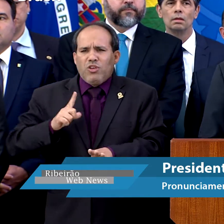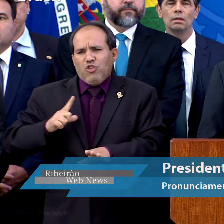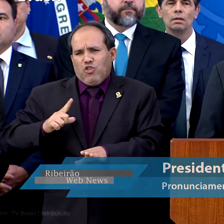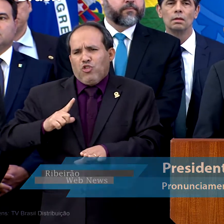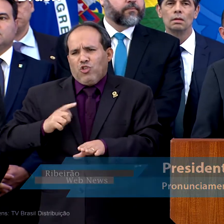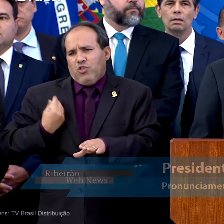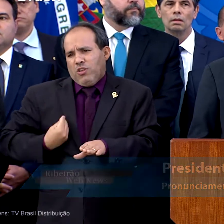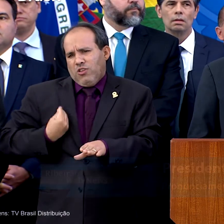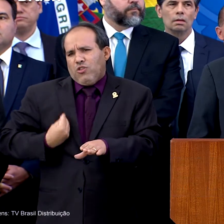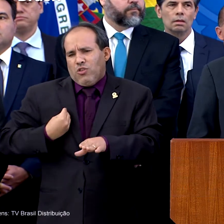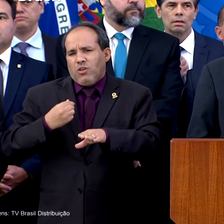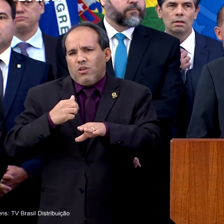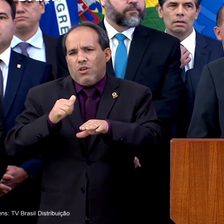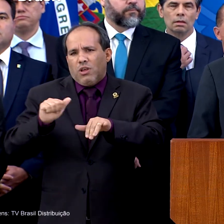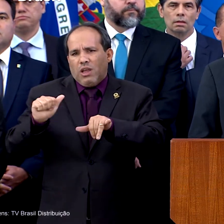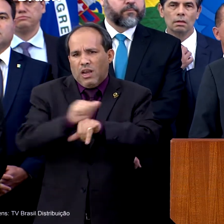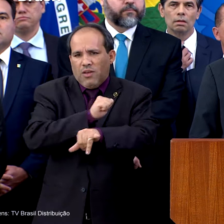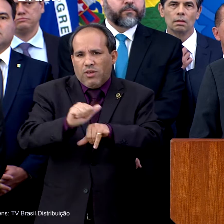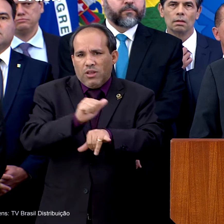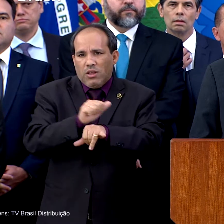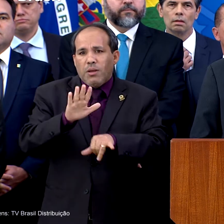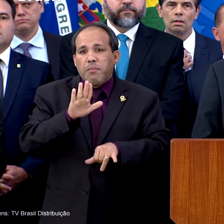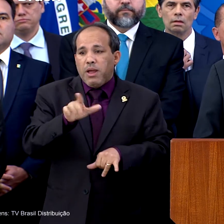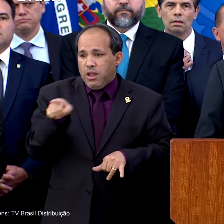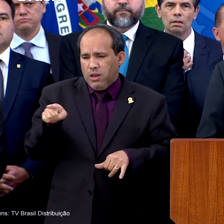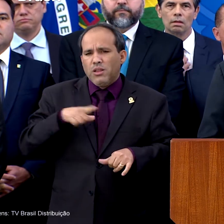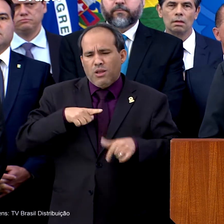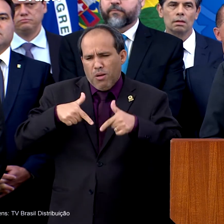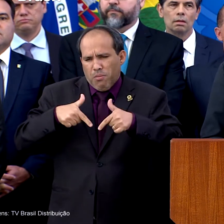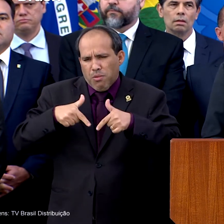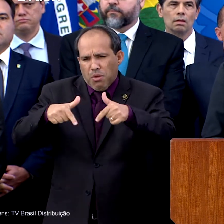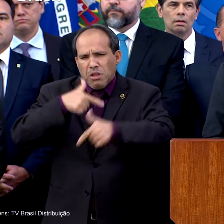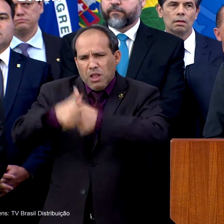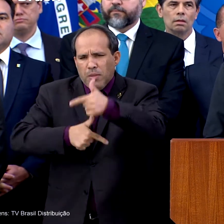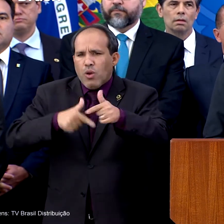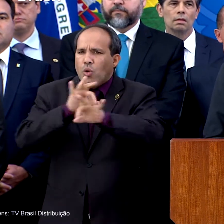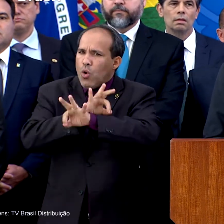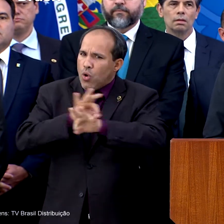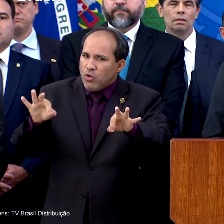e mais ninguém nega o seu brilhante trabalho